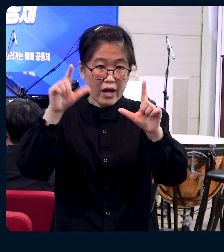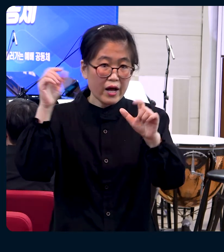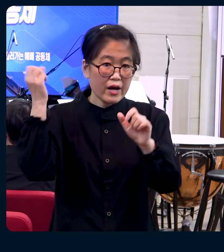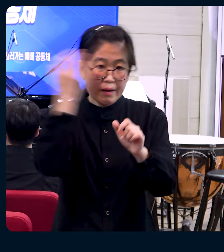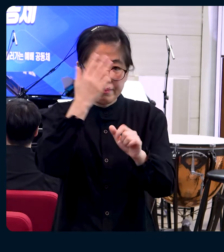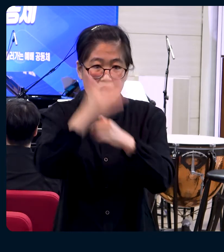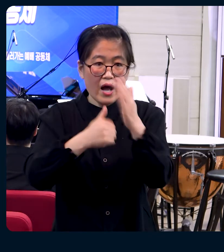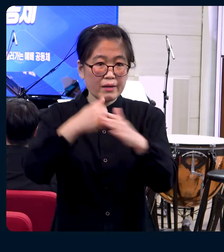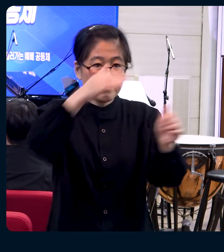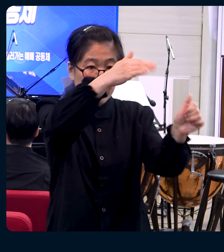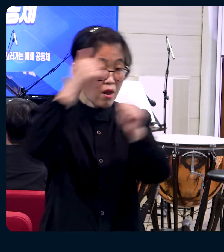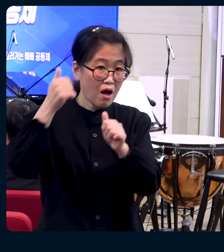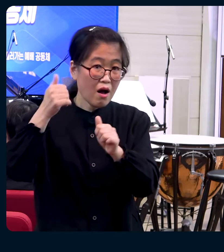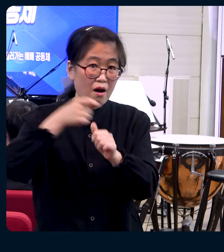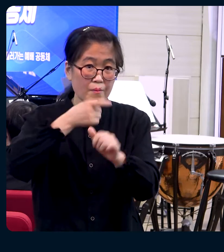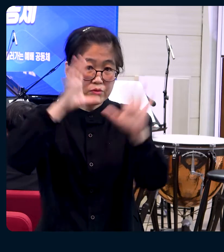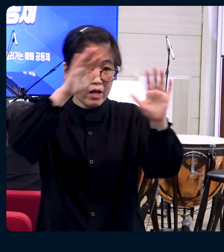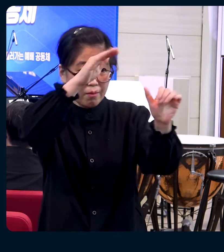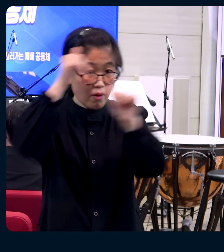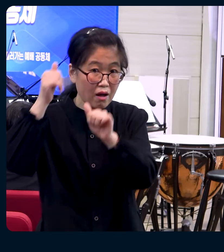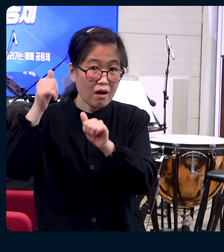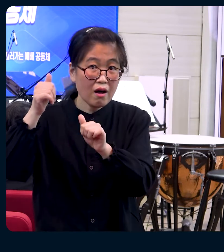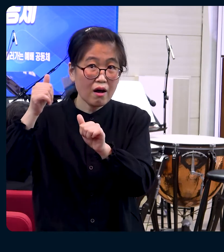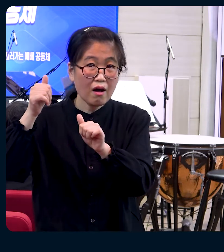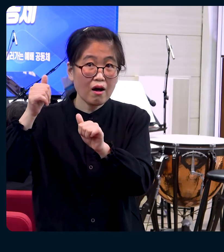나를 부르신 줄 아는 겁니다.